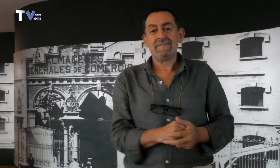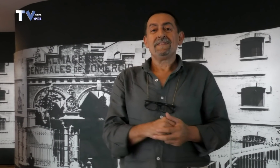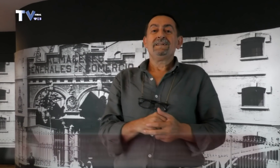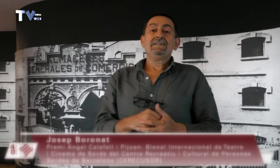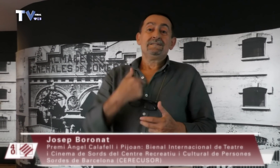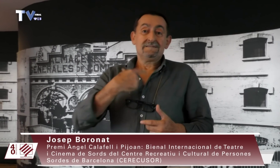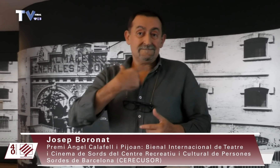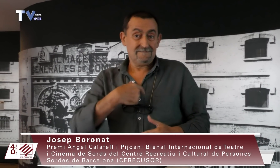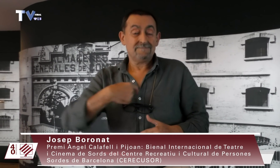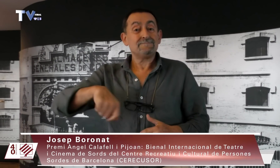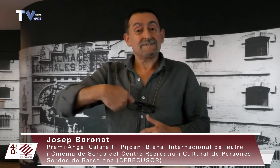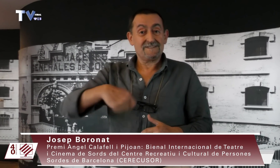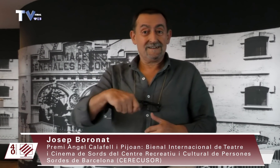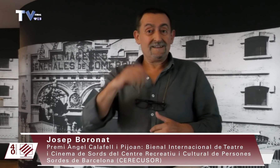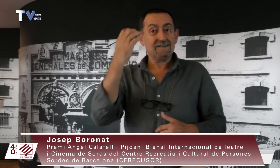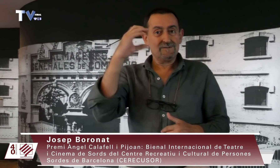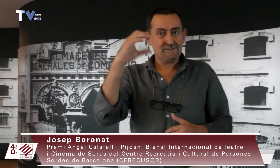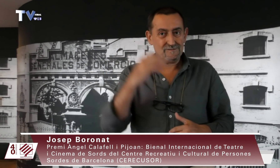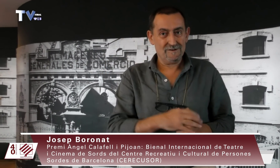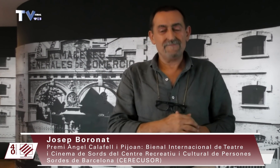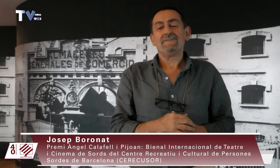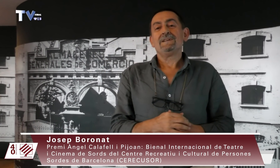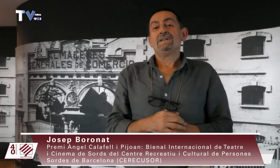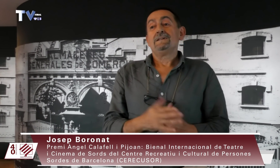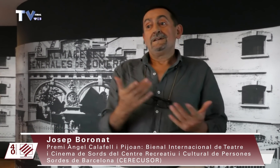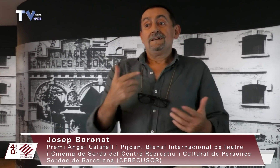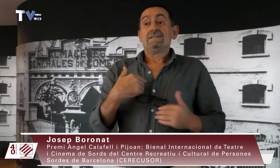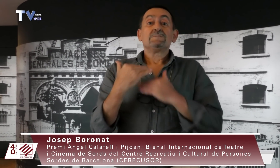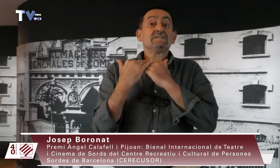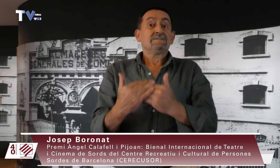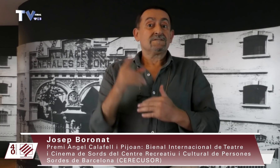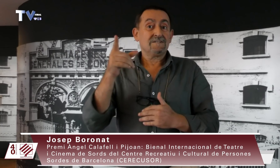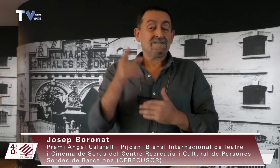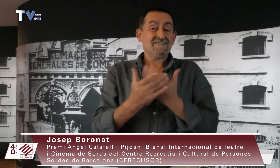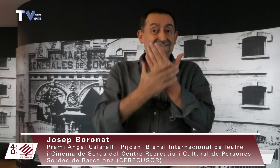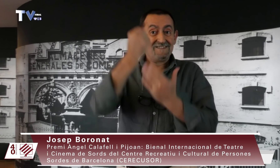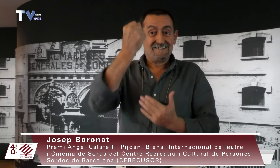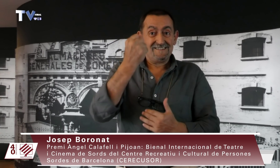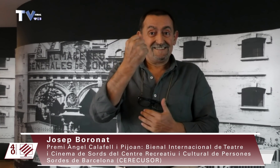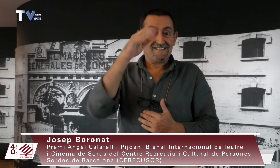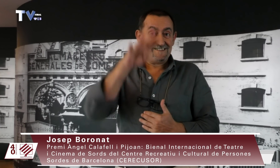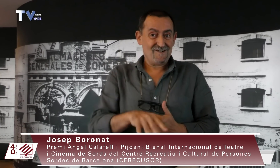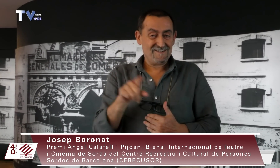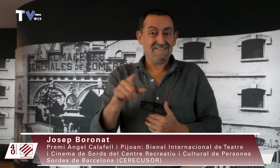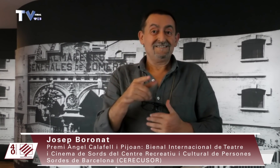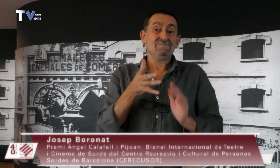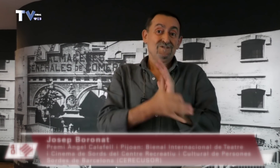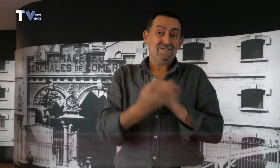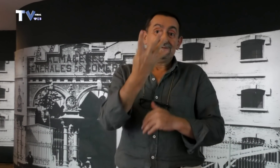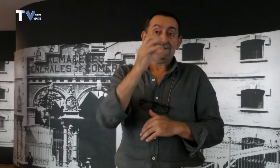Hola, jo sóc el president de Cercosord i m'han convidat des de FESOC, la